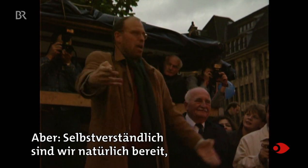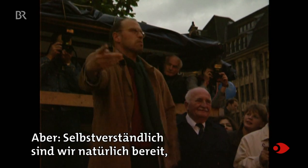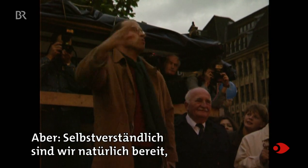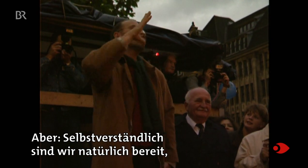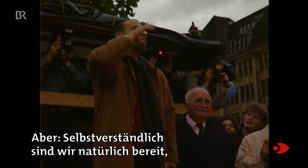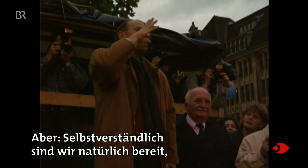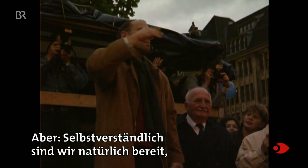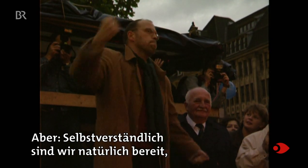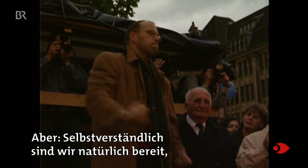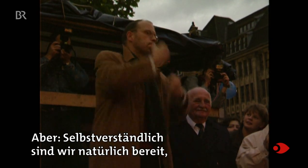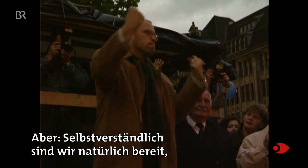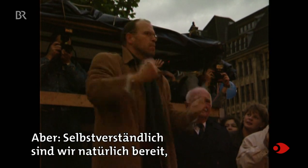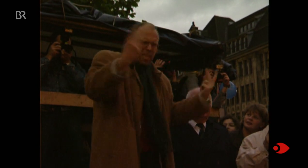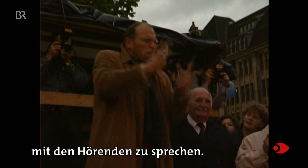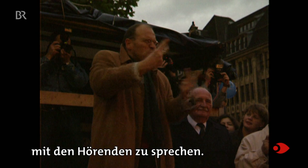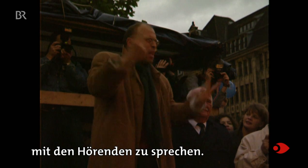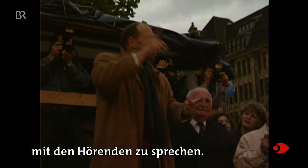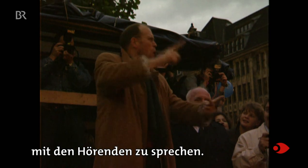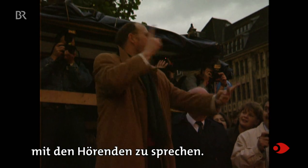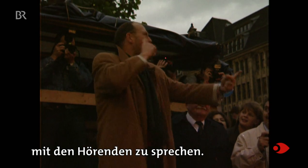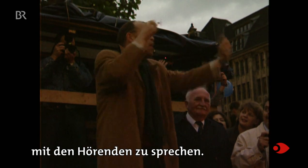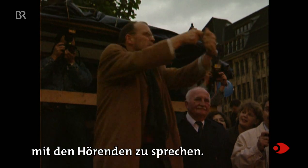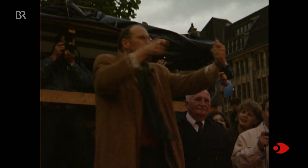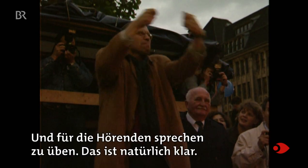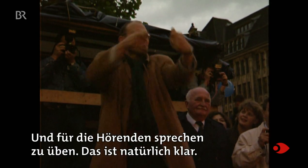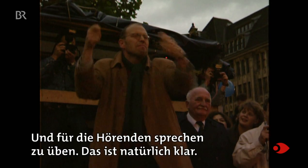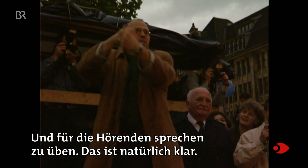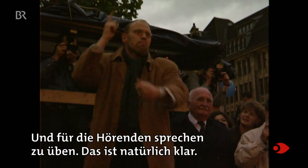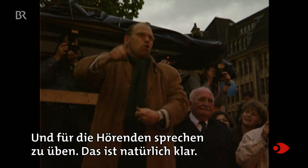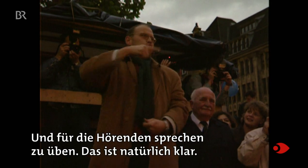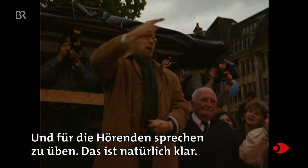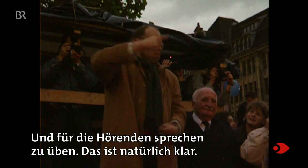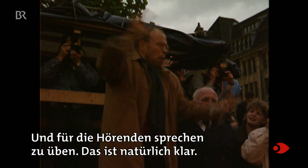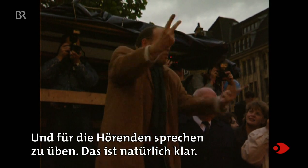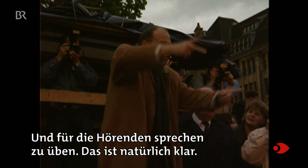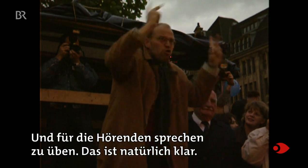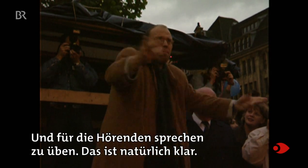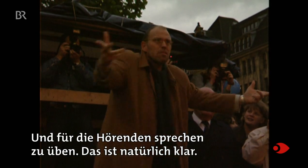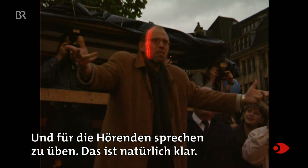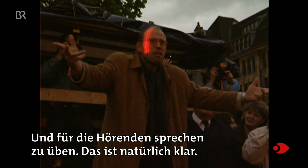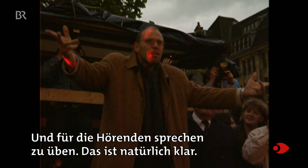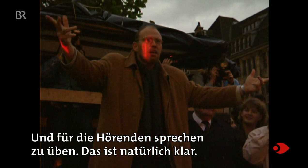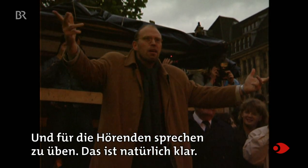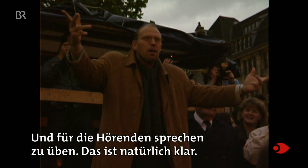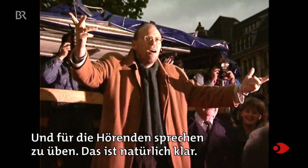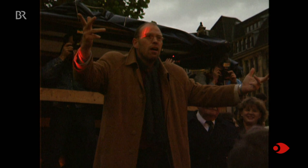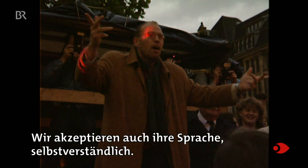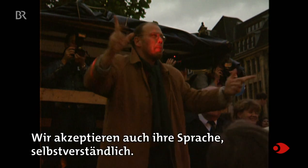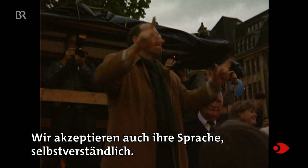selbstverständlich sind wir natürlich bereit, mit den Hörerinnen zu sprechen und für die Hörerinnen sprechen zu üben. Das ist natürlich klar. Wir akzeptieren auch